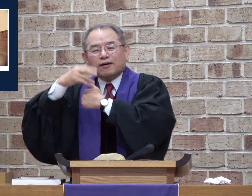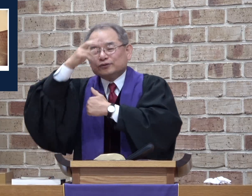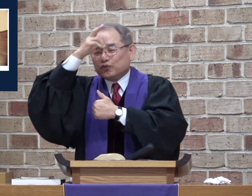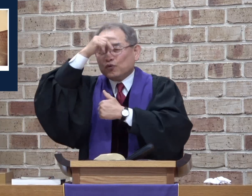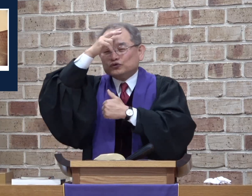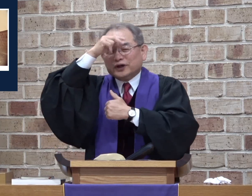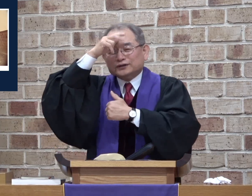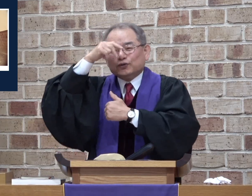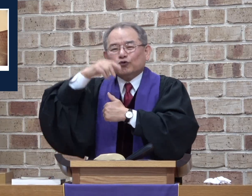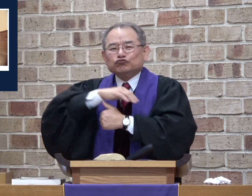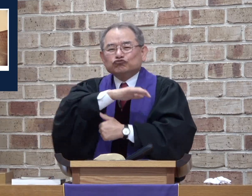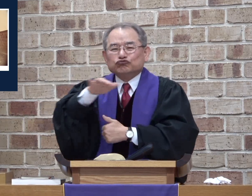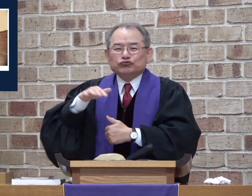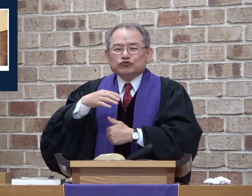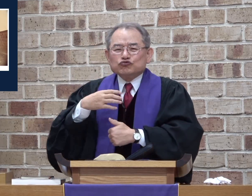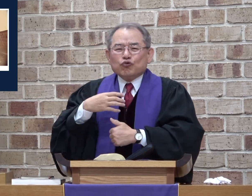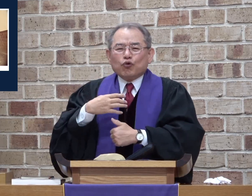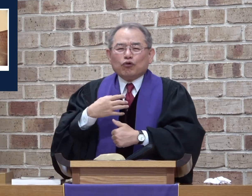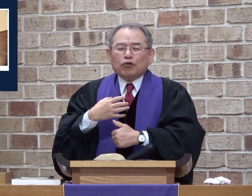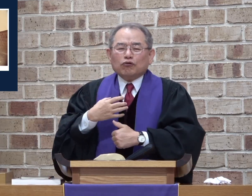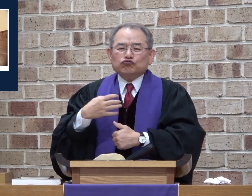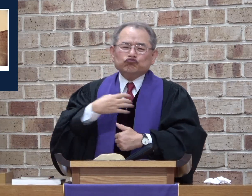교회를 세우려고 했지만 많은